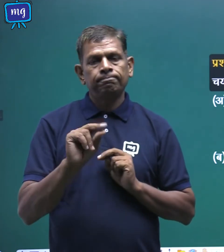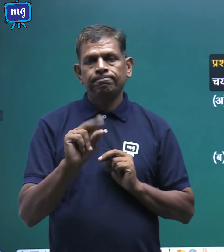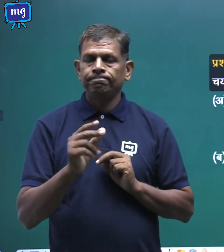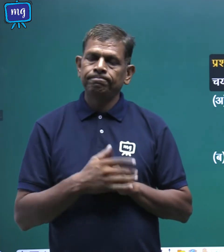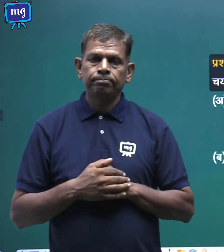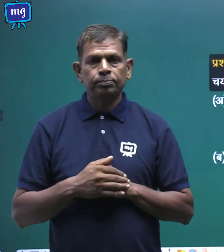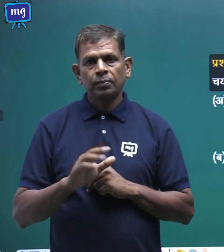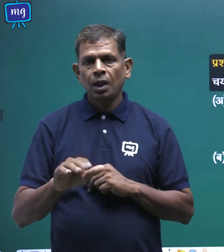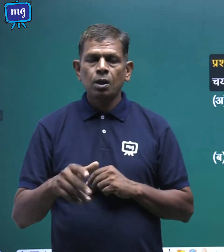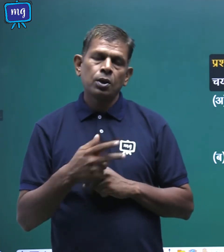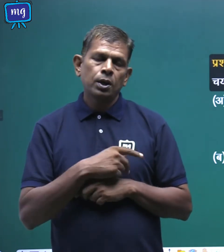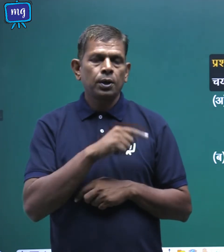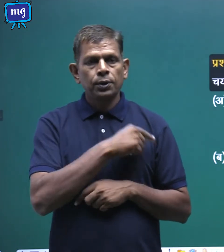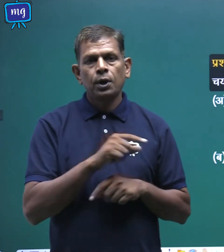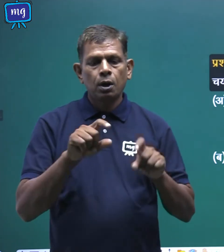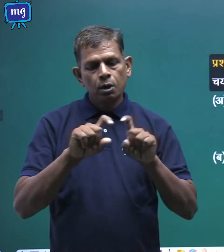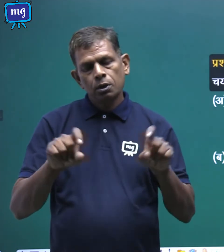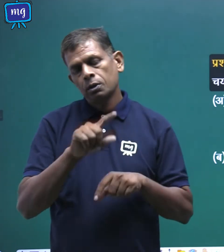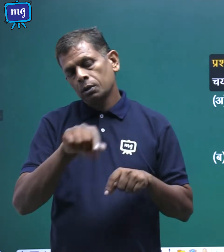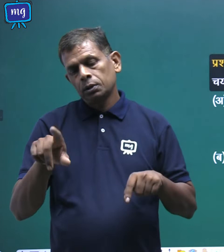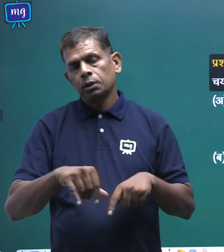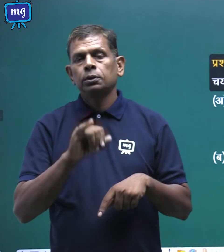बच्चों, यह कथन असत्य है।